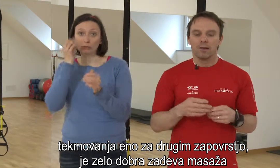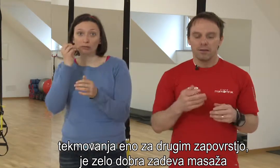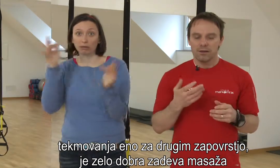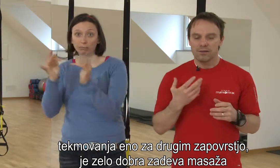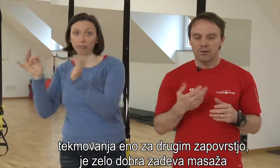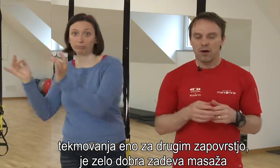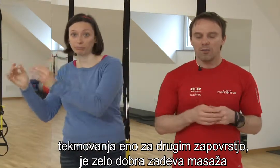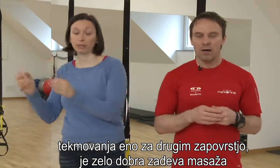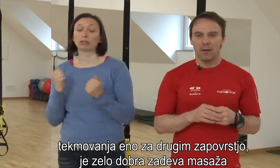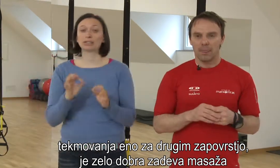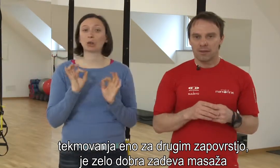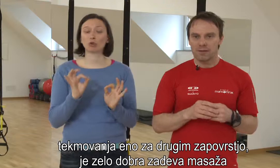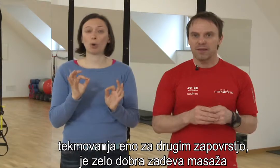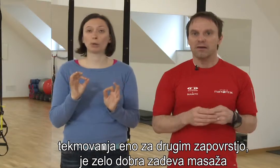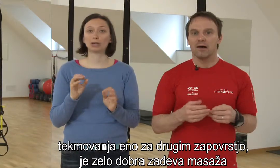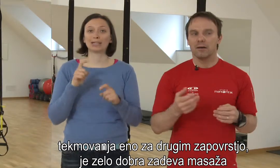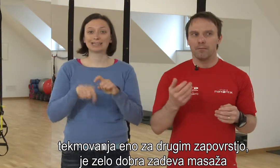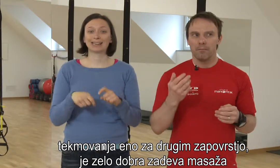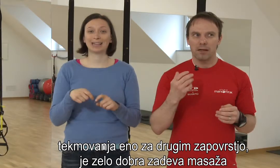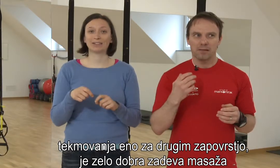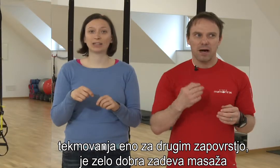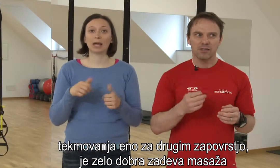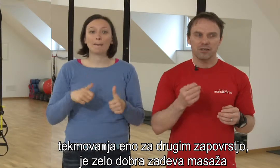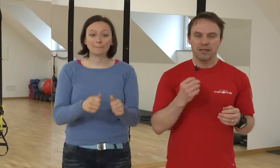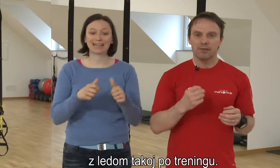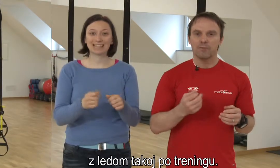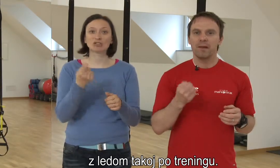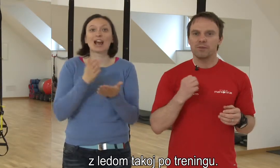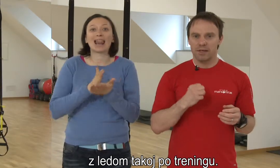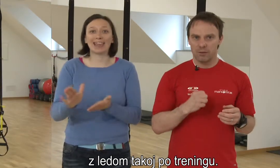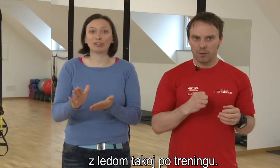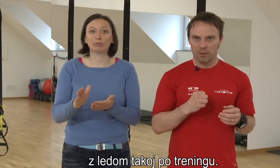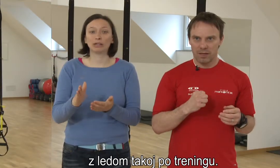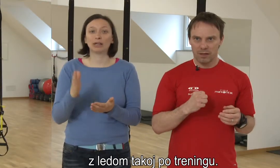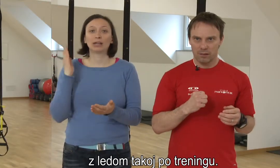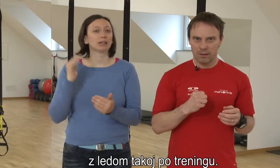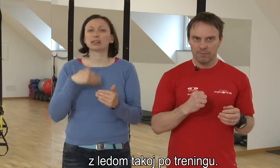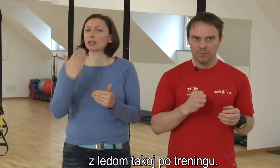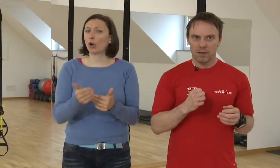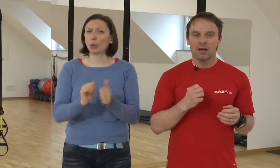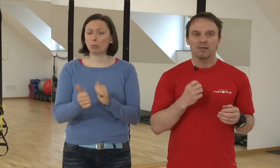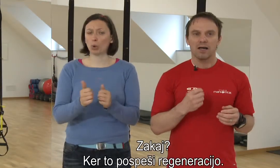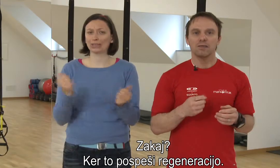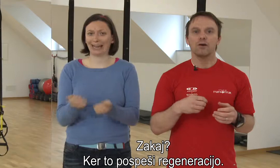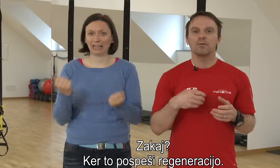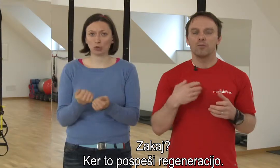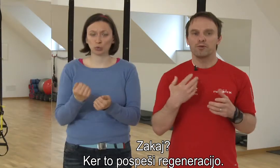je zelo dobra zadeva masaža z ledom neposredno po treningu, ne. Zakaj? Zato, ker to